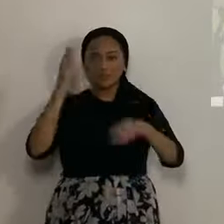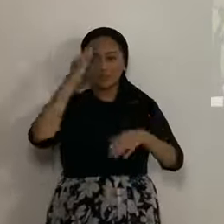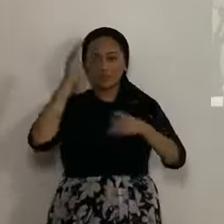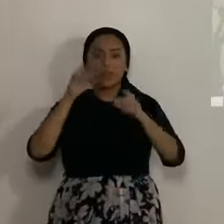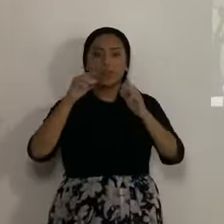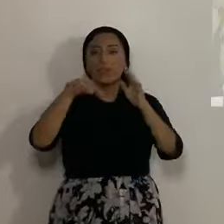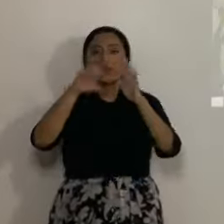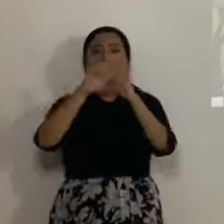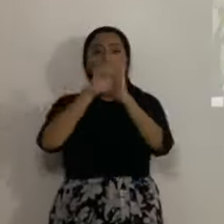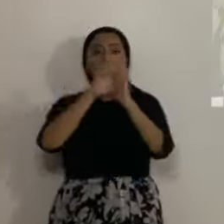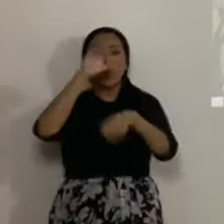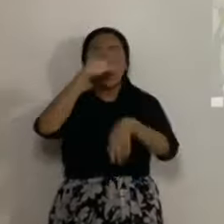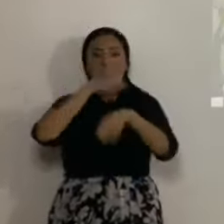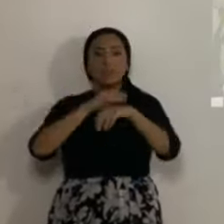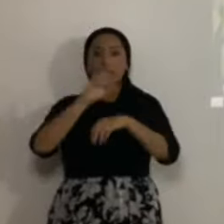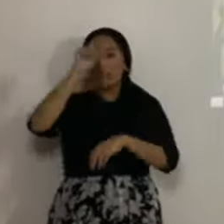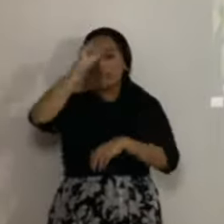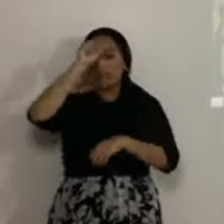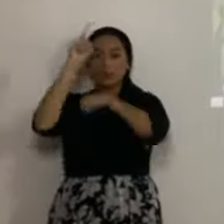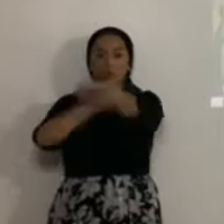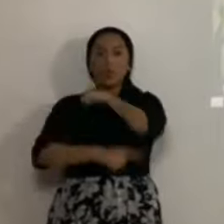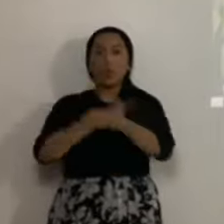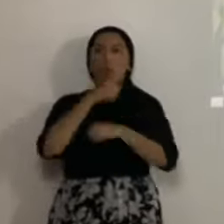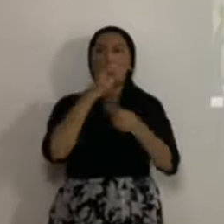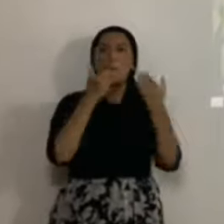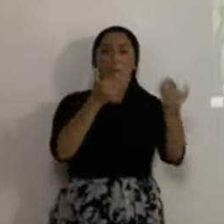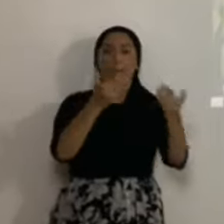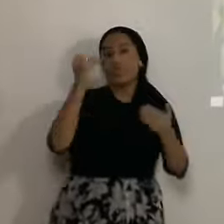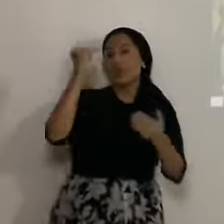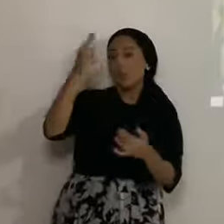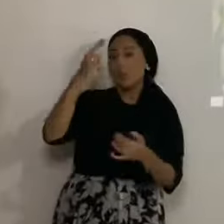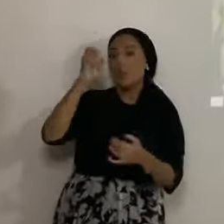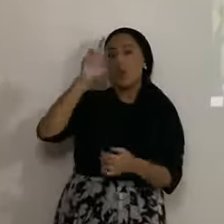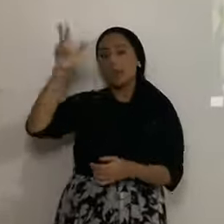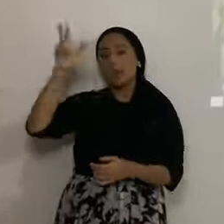Por ejemplo, en las plagas de Egipto, ¿quién actuó? ¿Yahweh o el diablo? Yahweh.